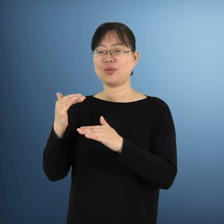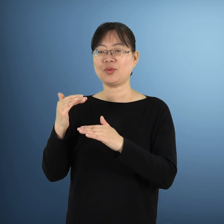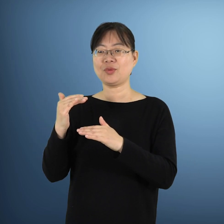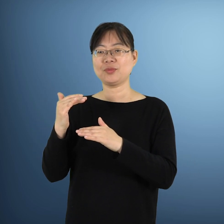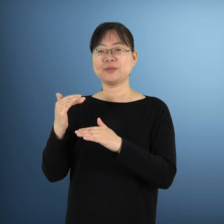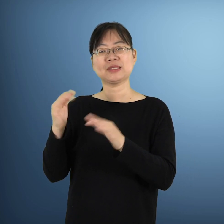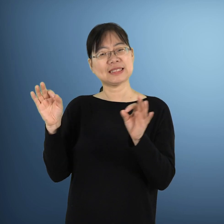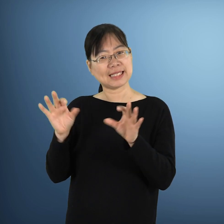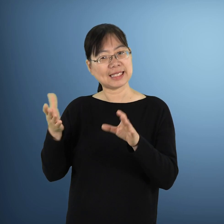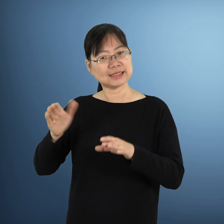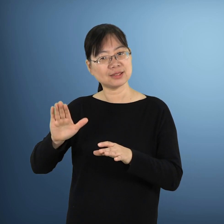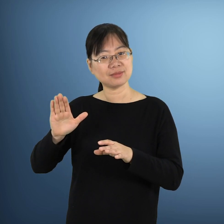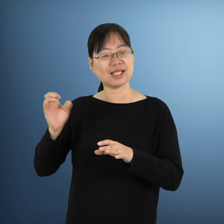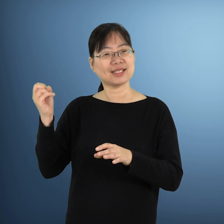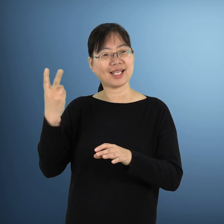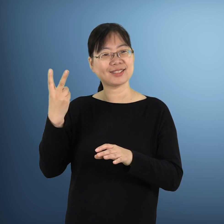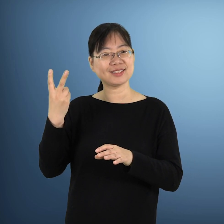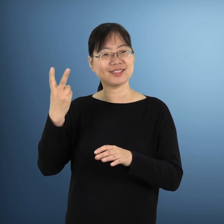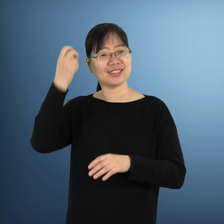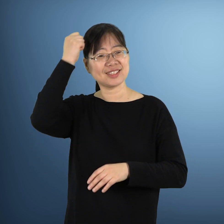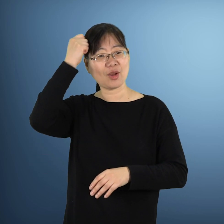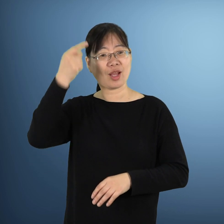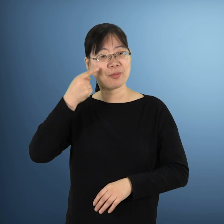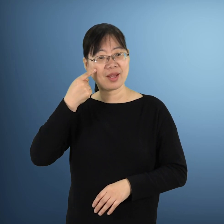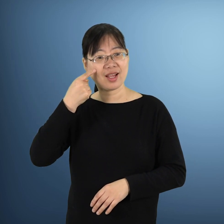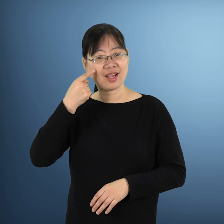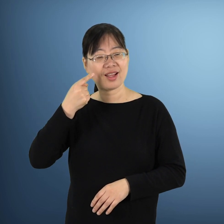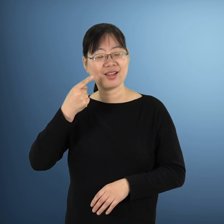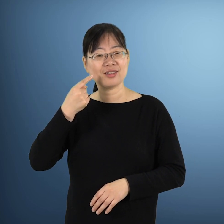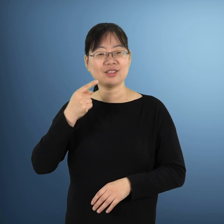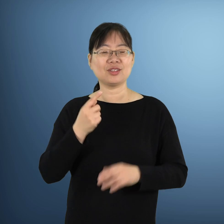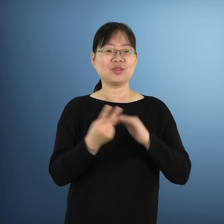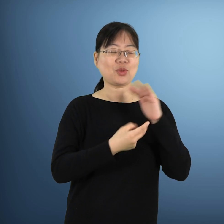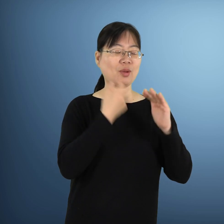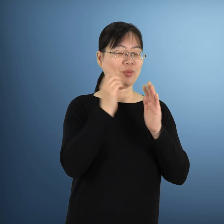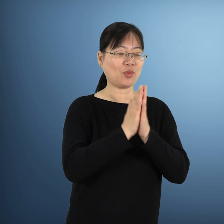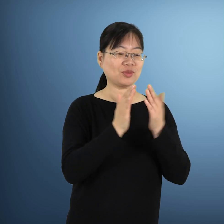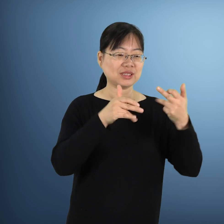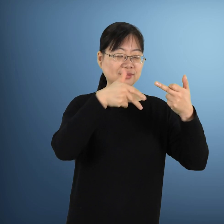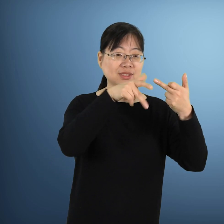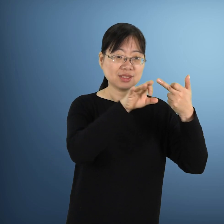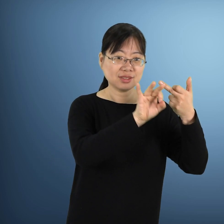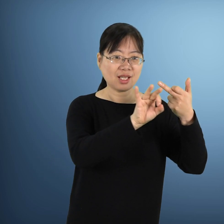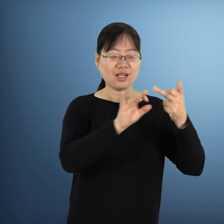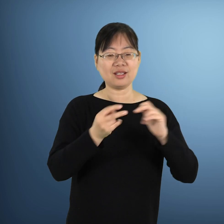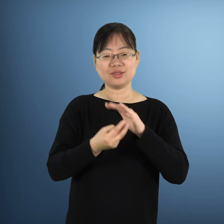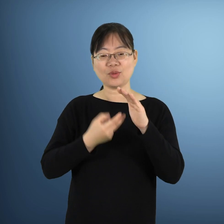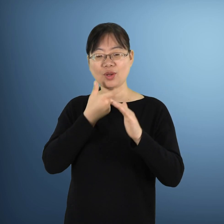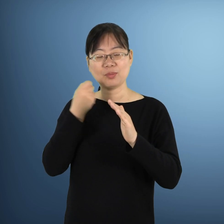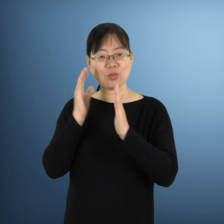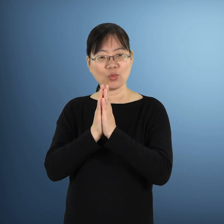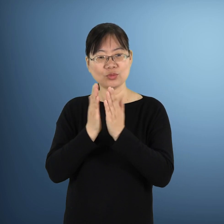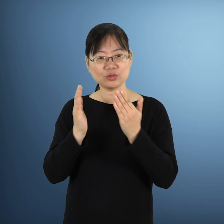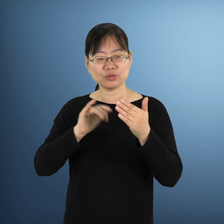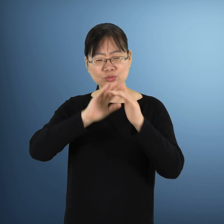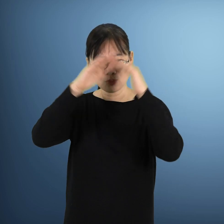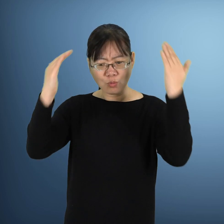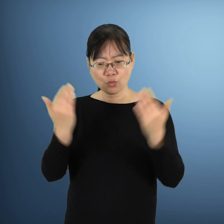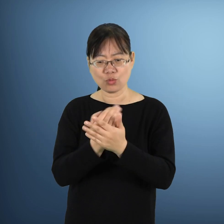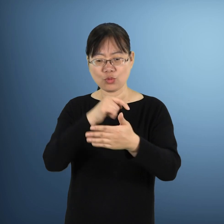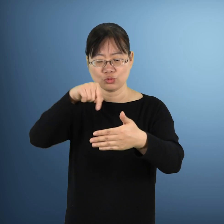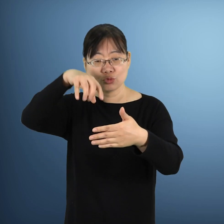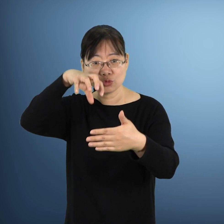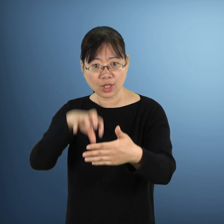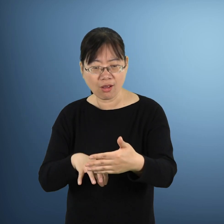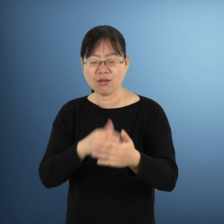잠깐이지만 한번 기억해 볼까요? 이 요한복음 17장은 요한복음 전체 중에서도